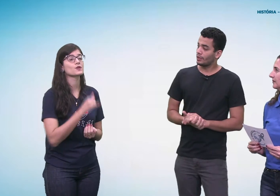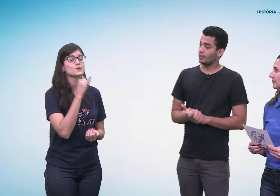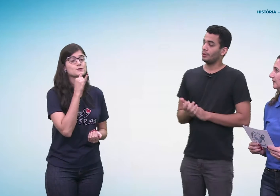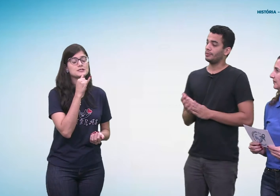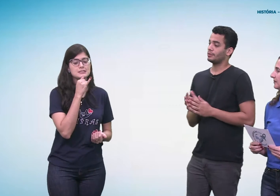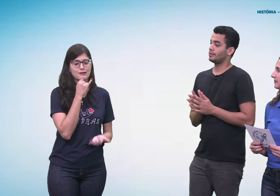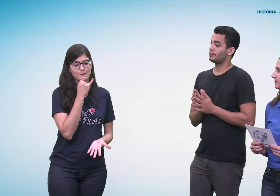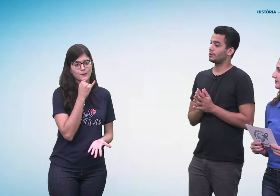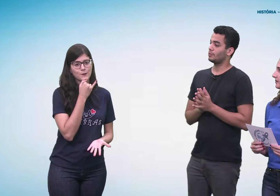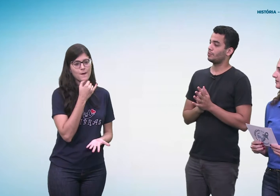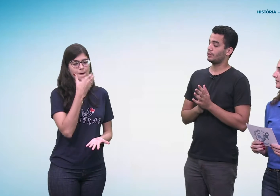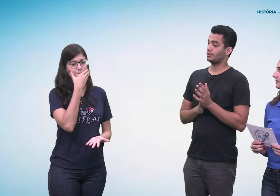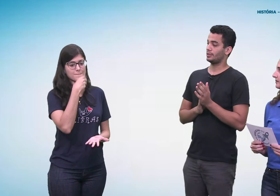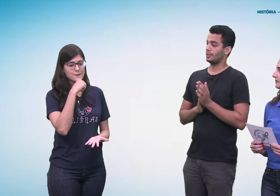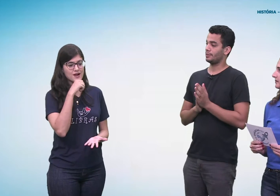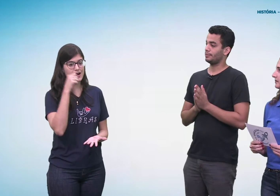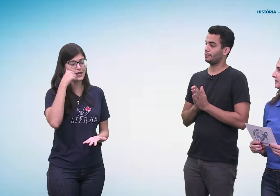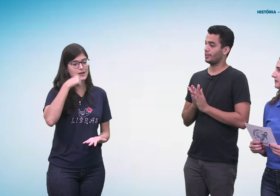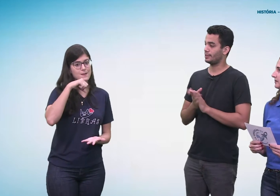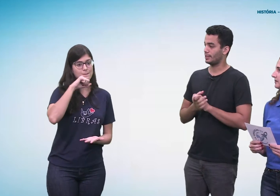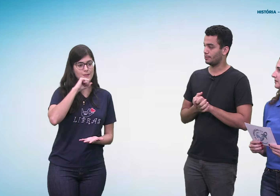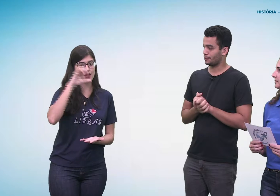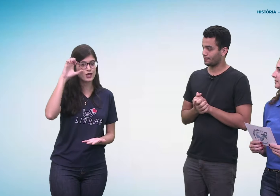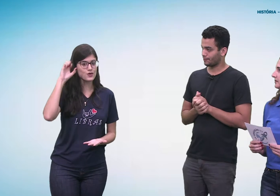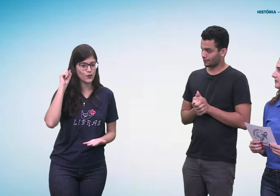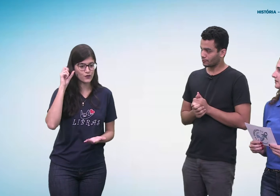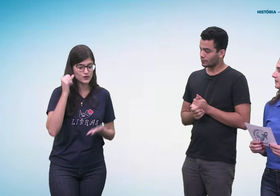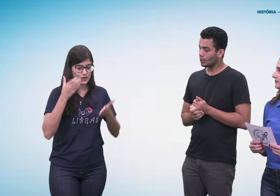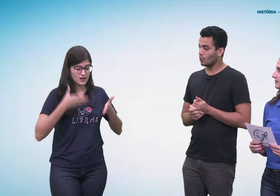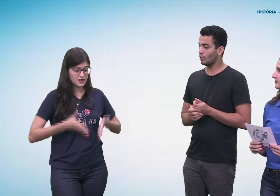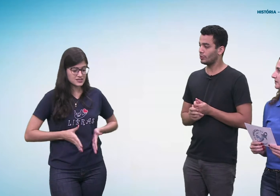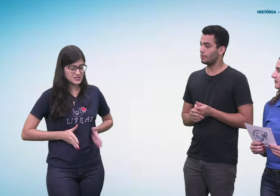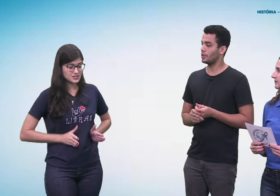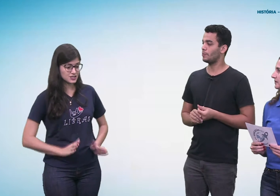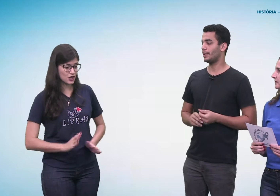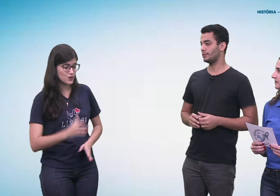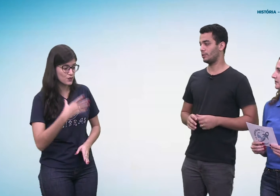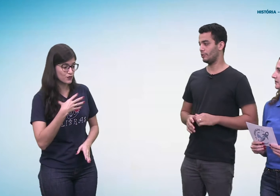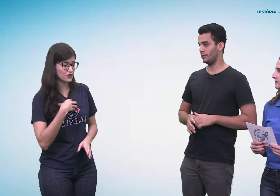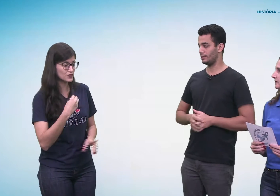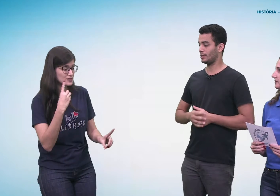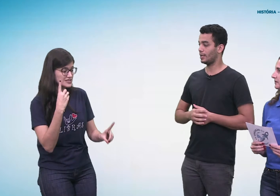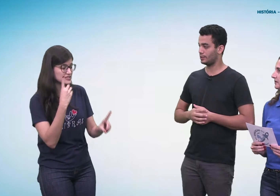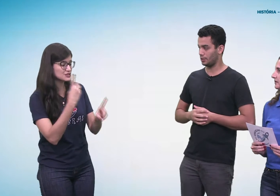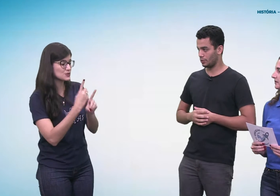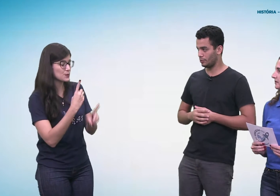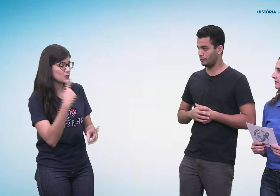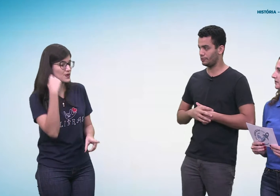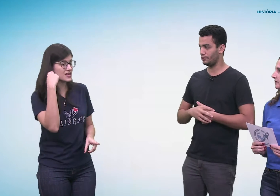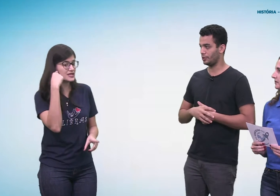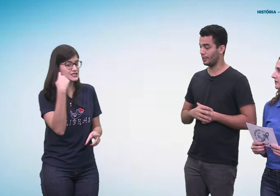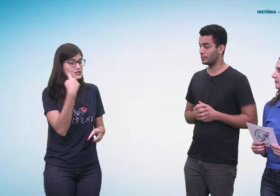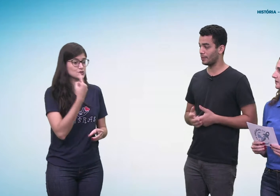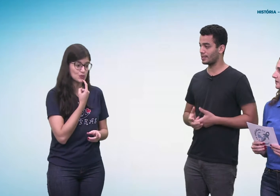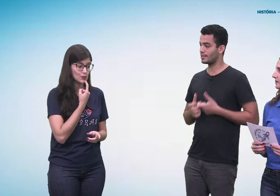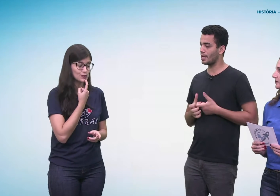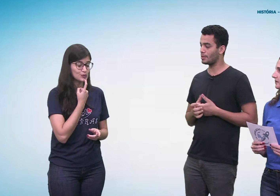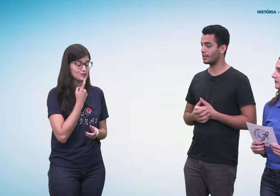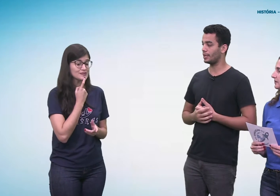Então, eu posso dizer, por exemplo, quando a mãe e o pai são ouvintes e nasce um filho, eles percebem que aquele